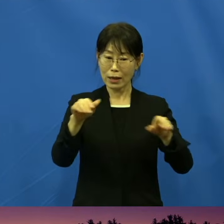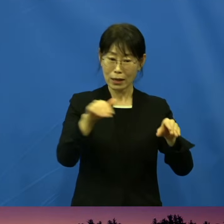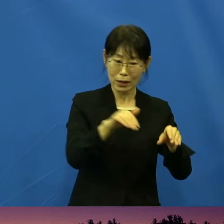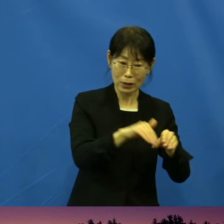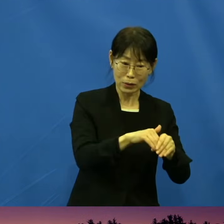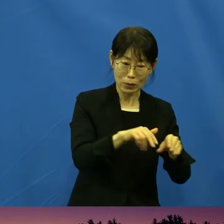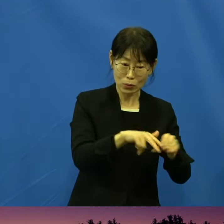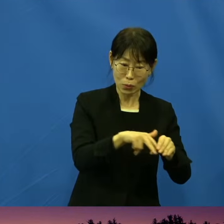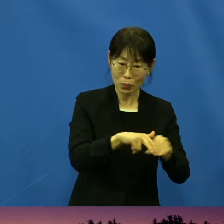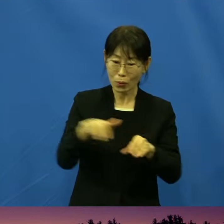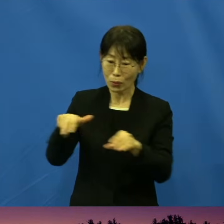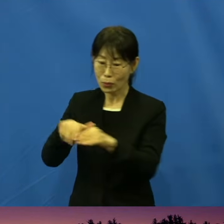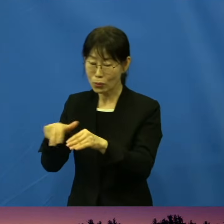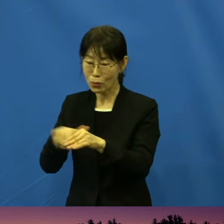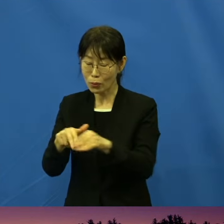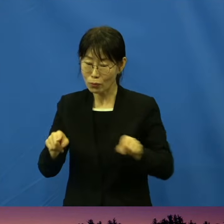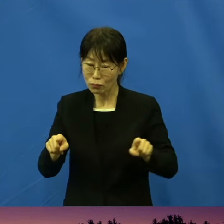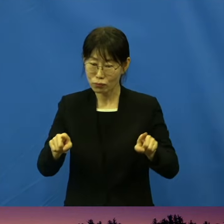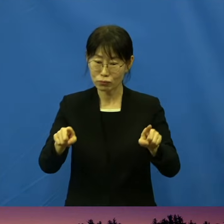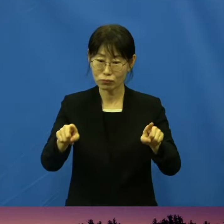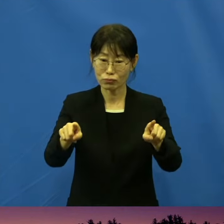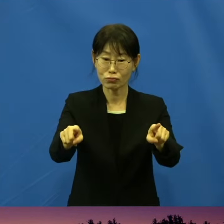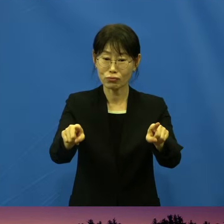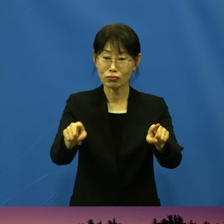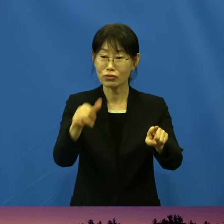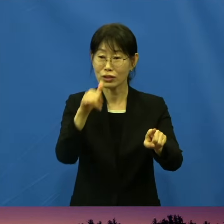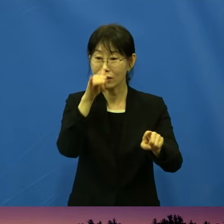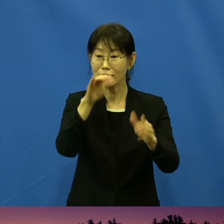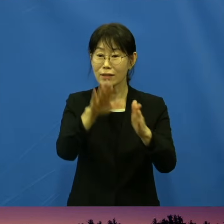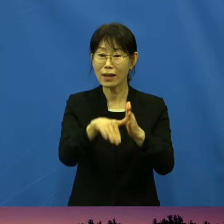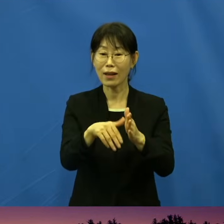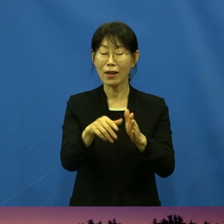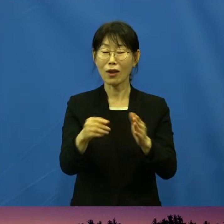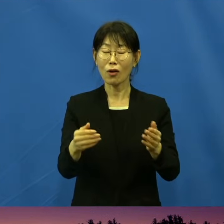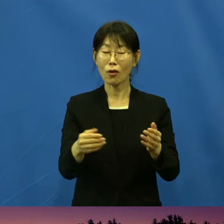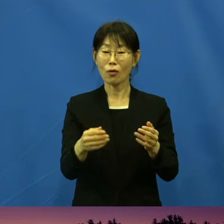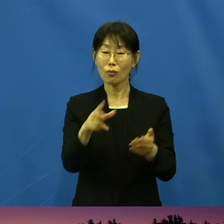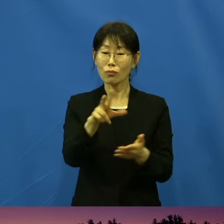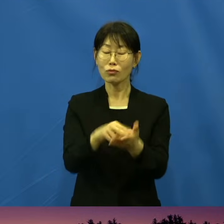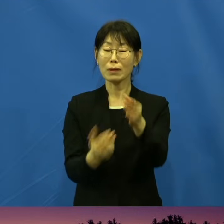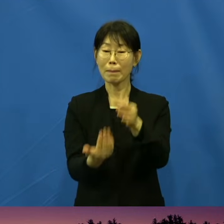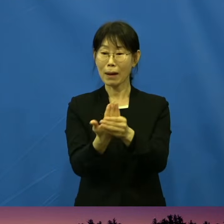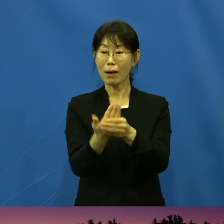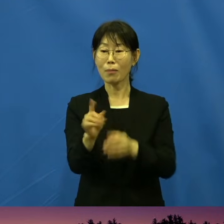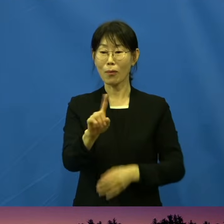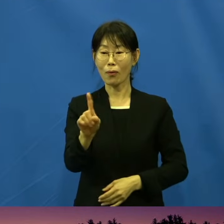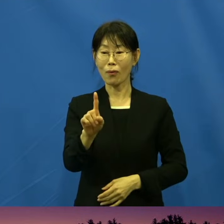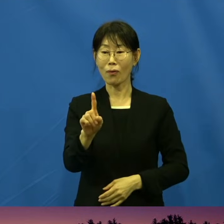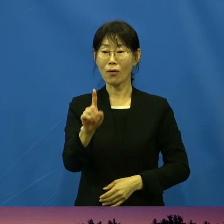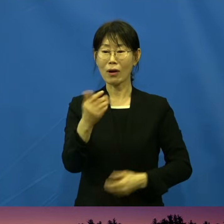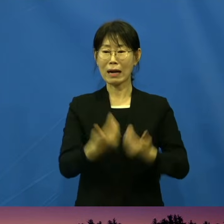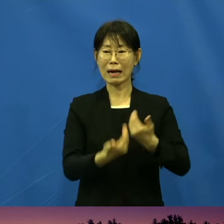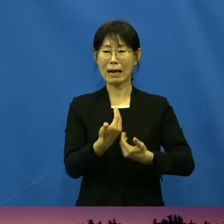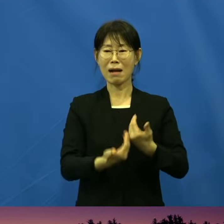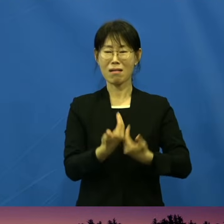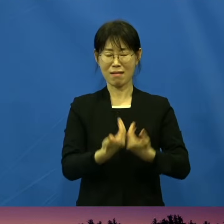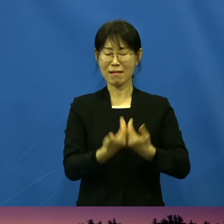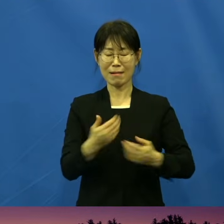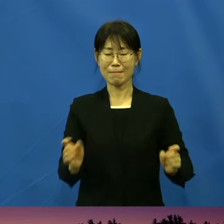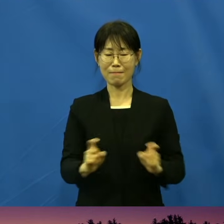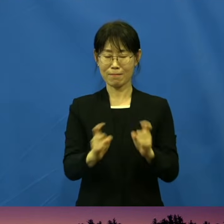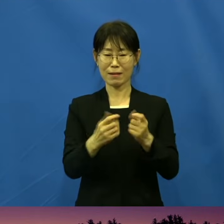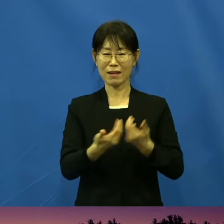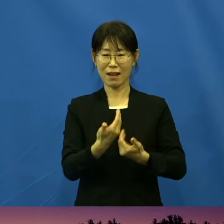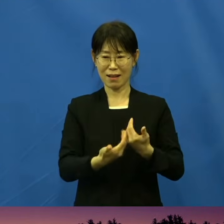존재가 같이 있을 때 여러분 어떤 일이 일어날까요? 여러분, 내가 그리스도가 내